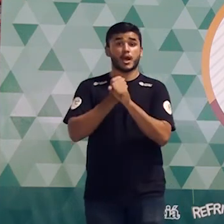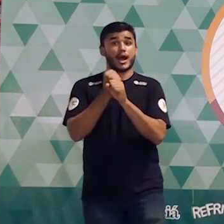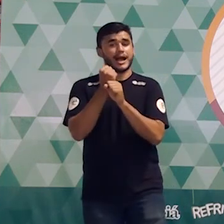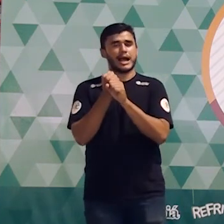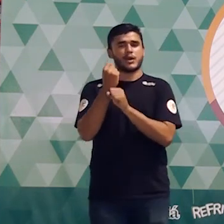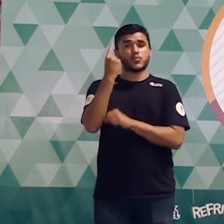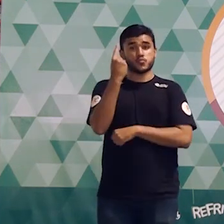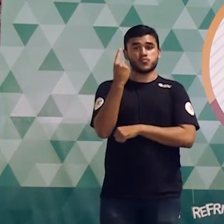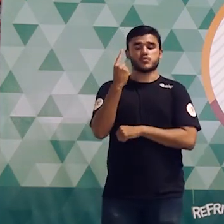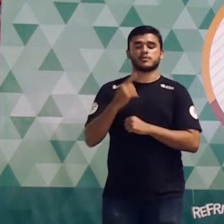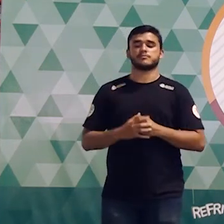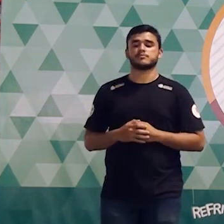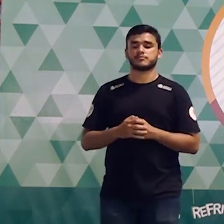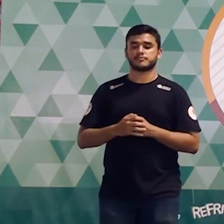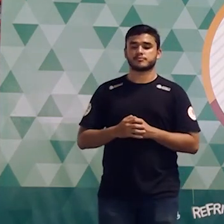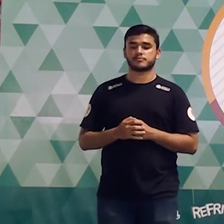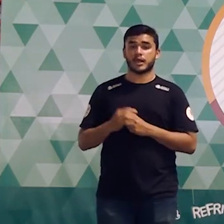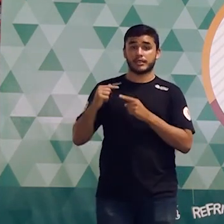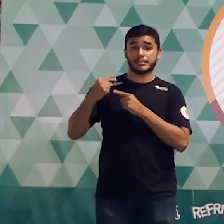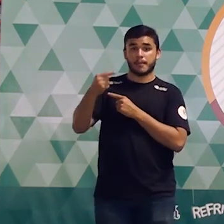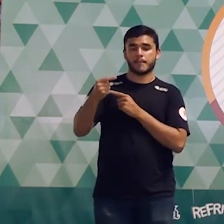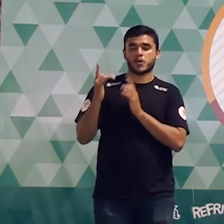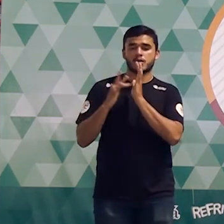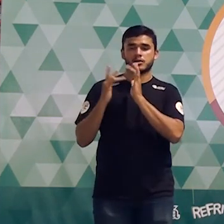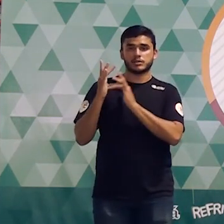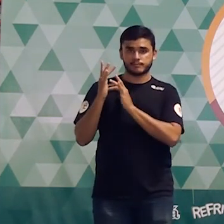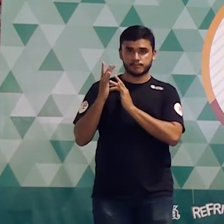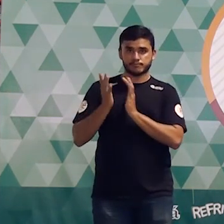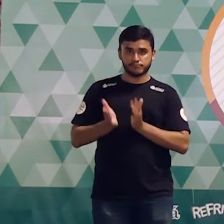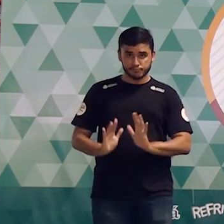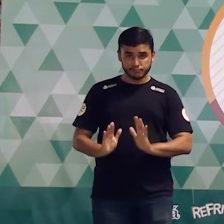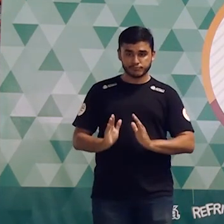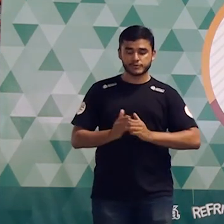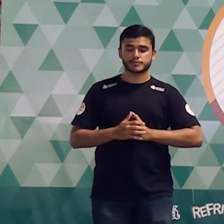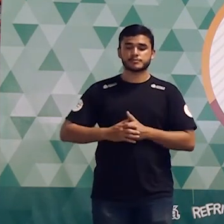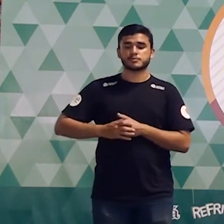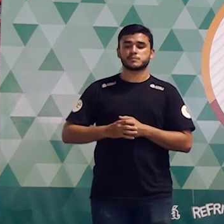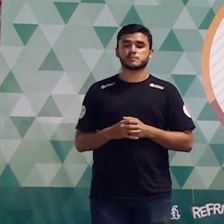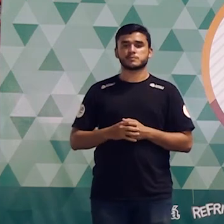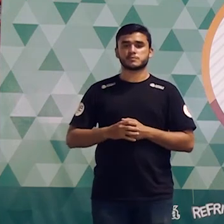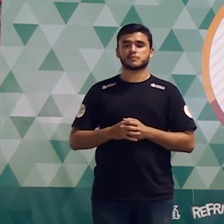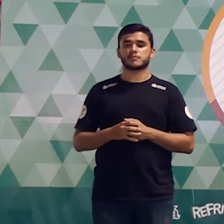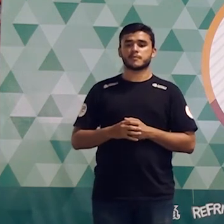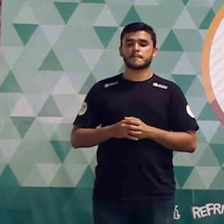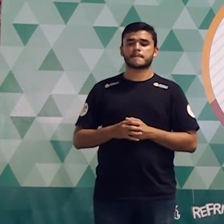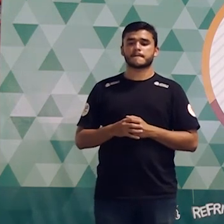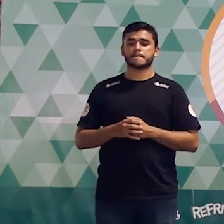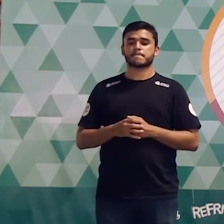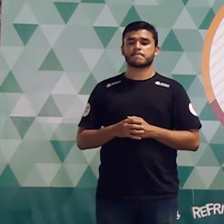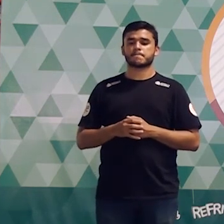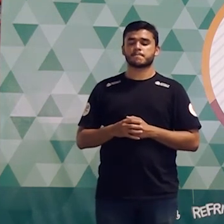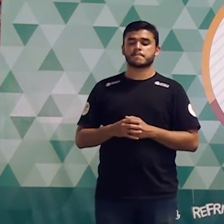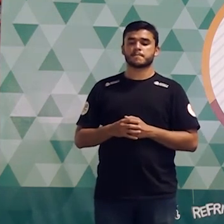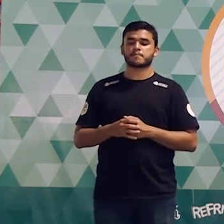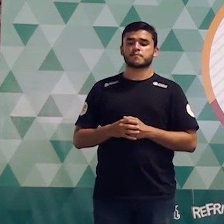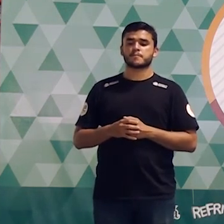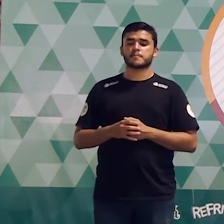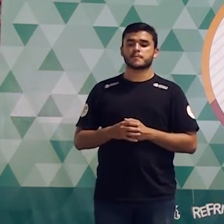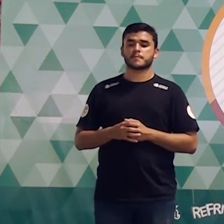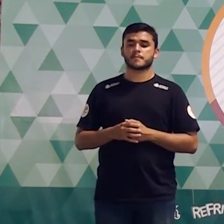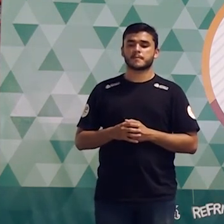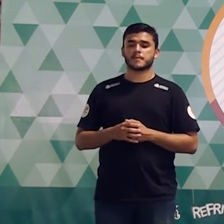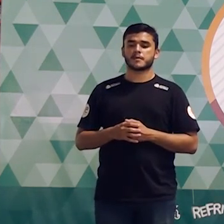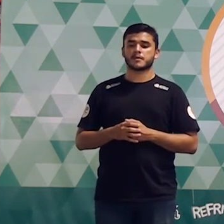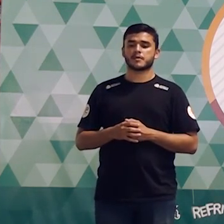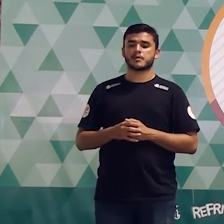né? Quanto tempo vai demorar para dobrar essa população, mais ou menos, pela primeira vez? Você só vai ter essa população